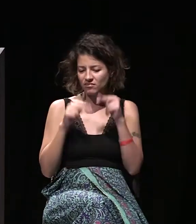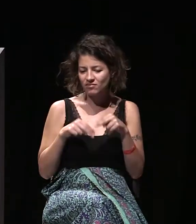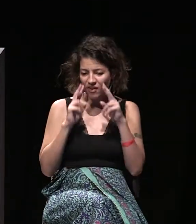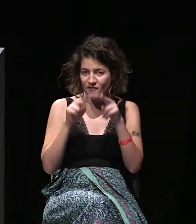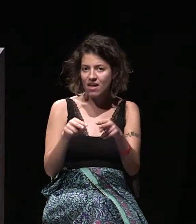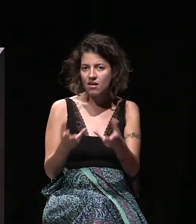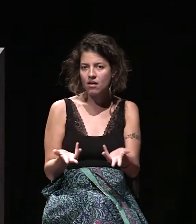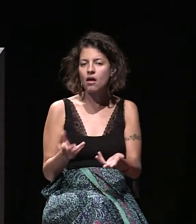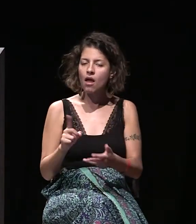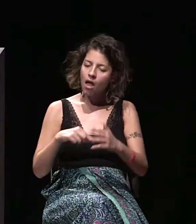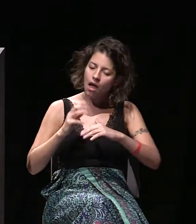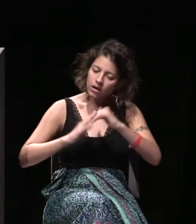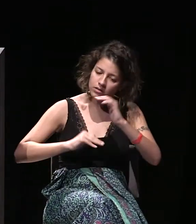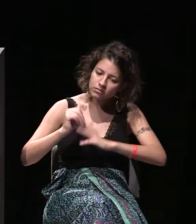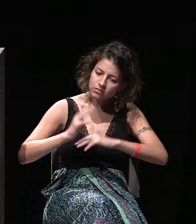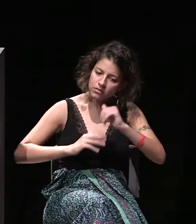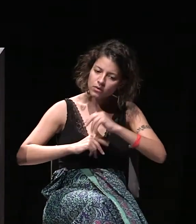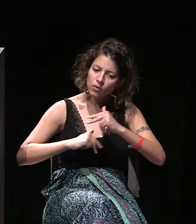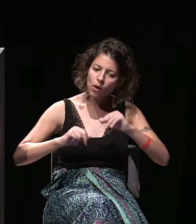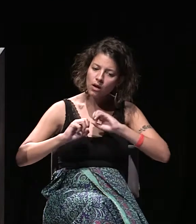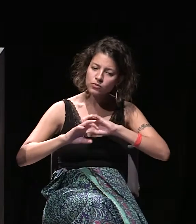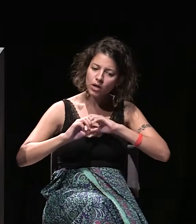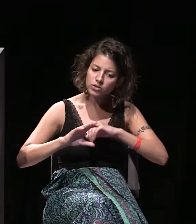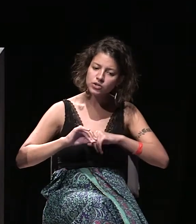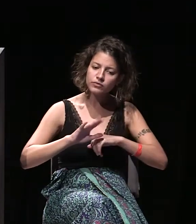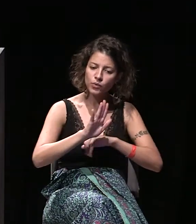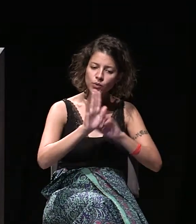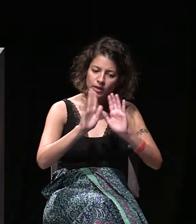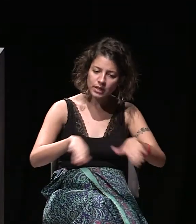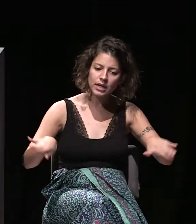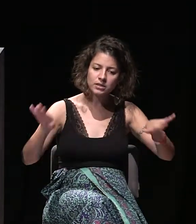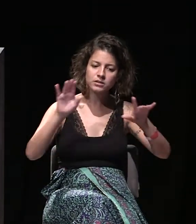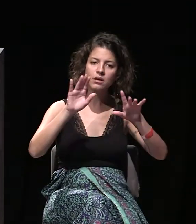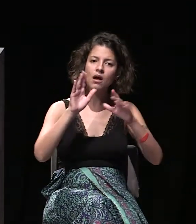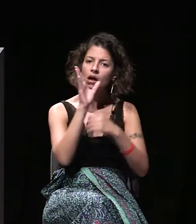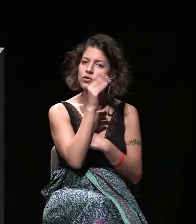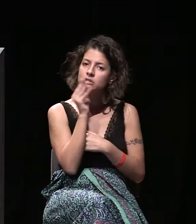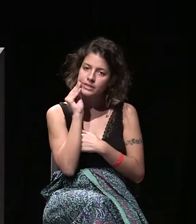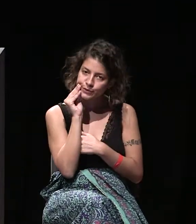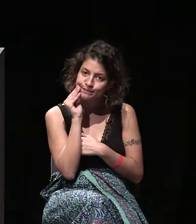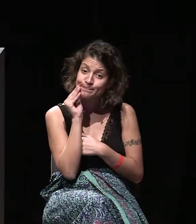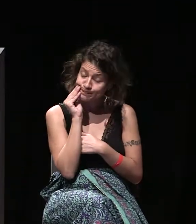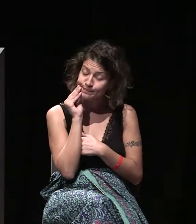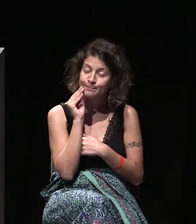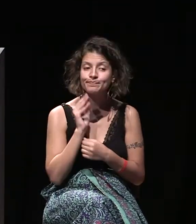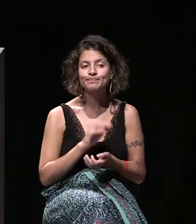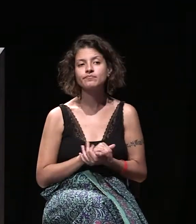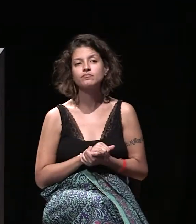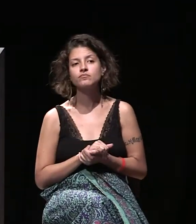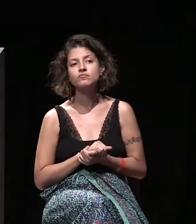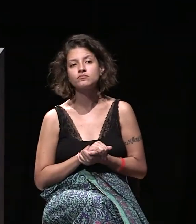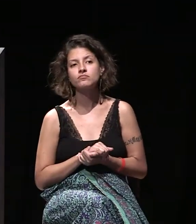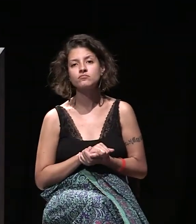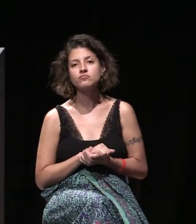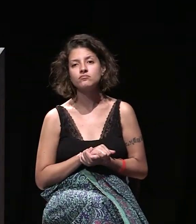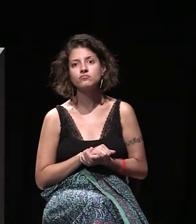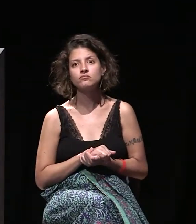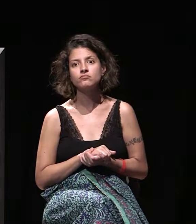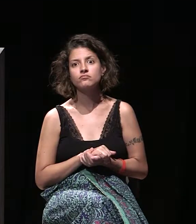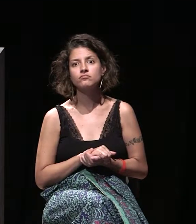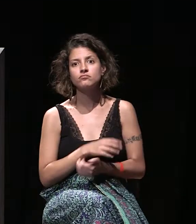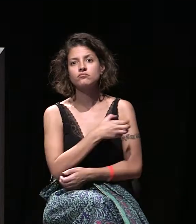aspectos educativos que nós fazemos com criança e adolescente, são esses aspectos que foca. Visam o empoderamento